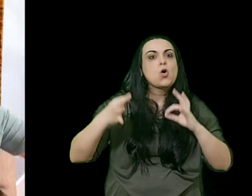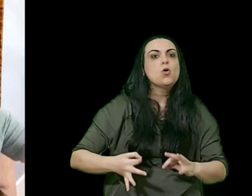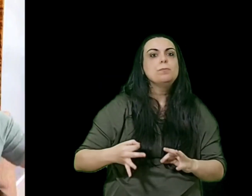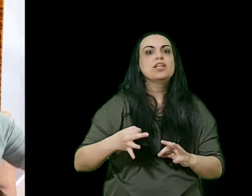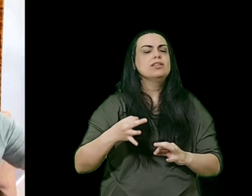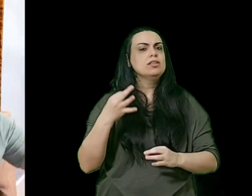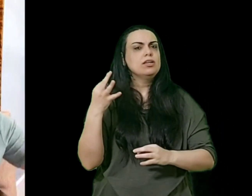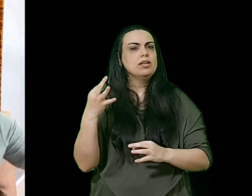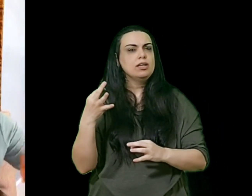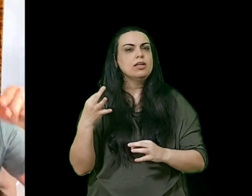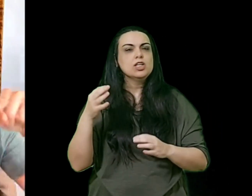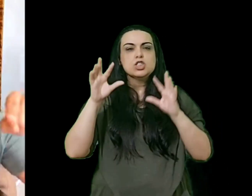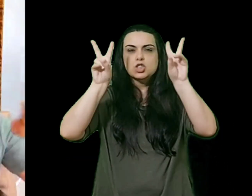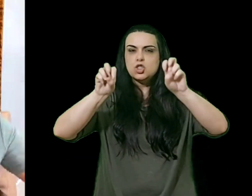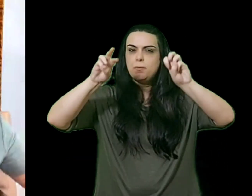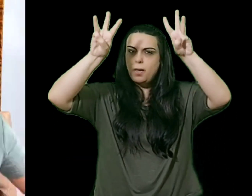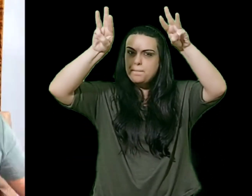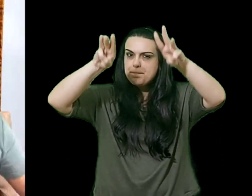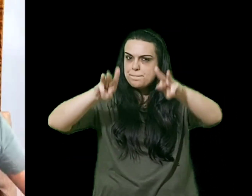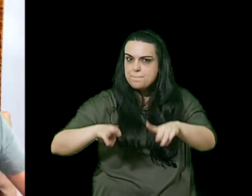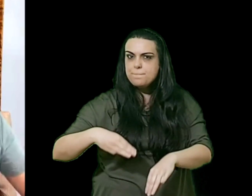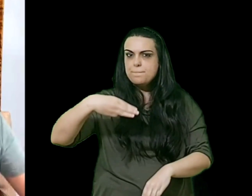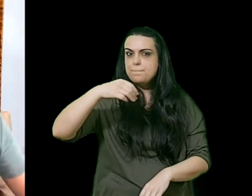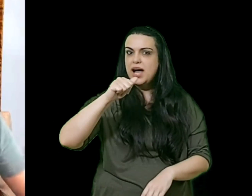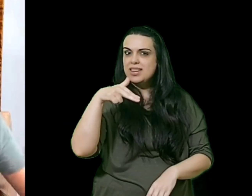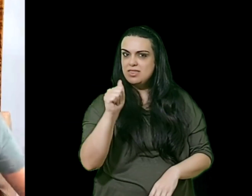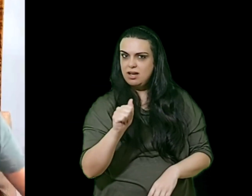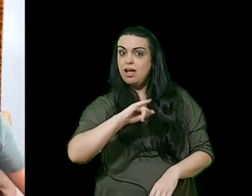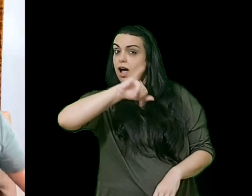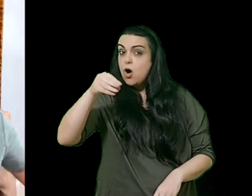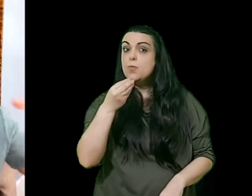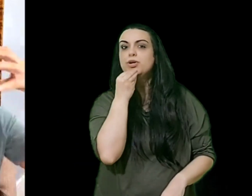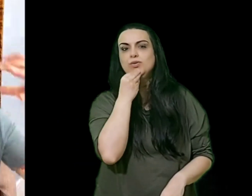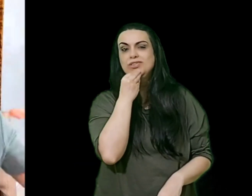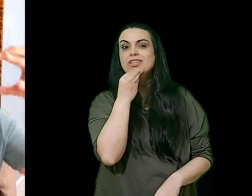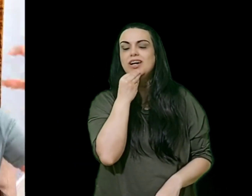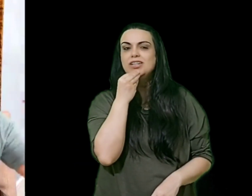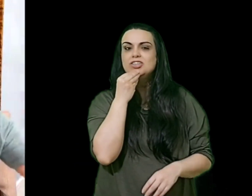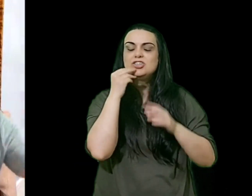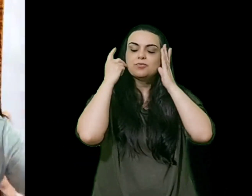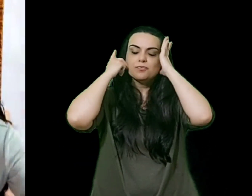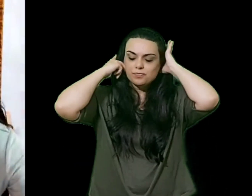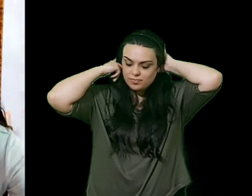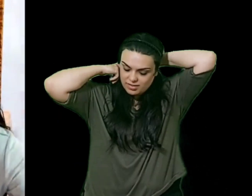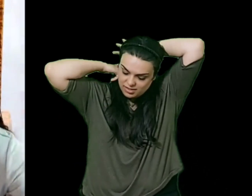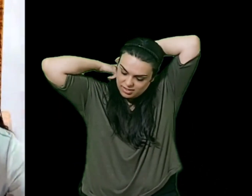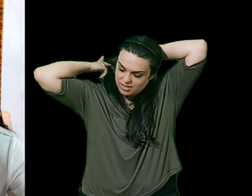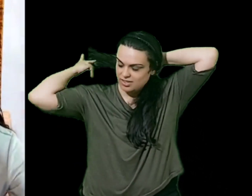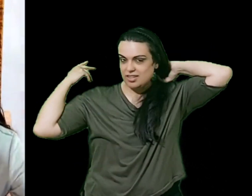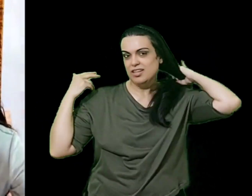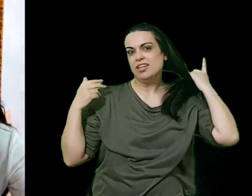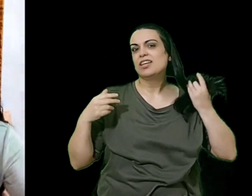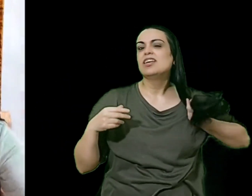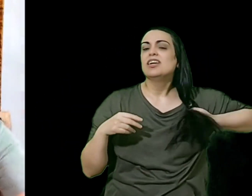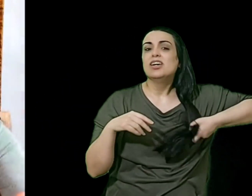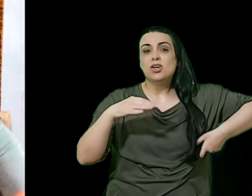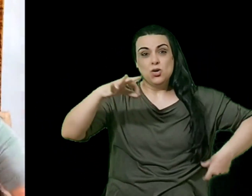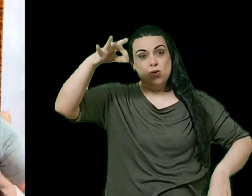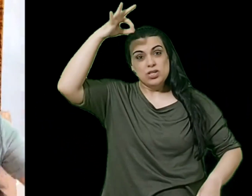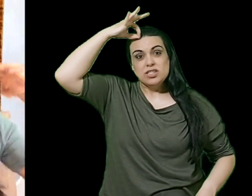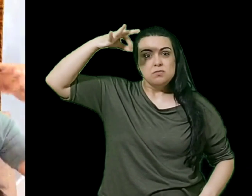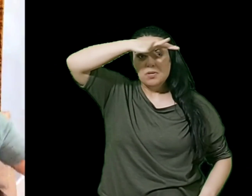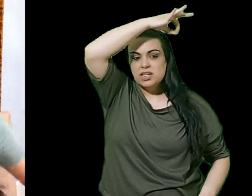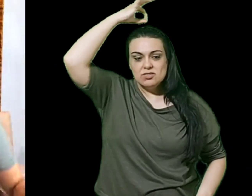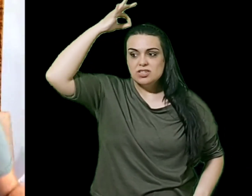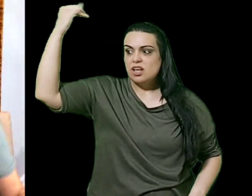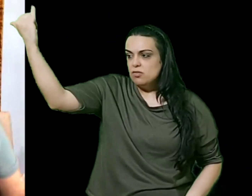discernir melhor no maná a oportunidade. Deus falou comigo quando eu quando o Espírito Santo elucidou na minha mente